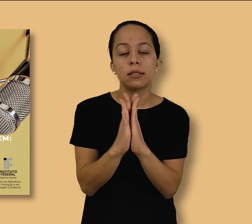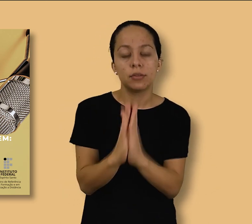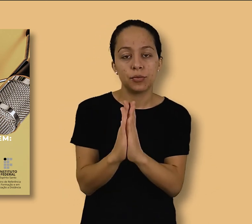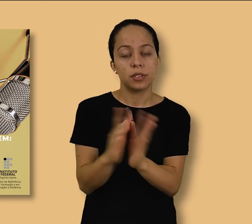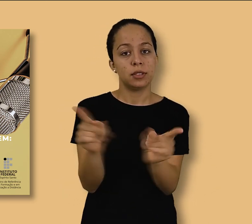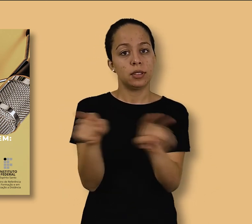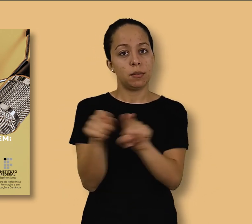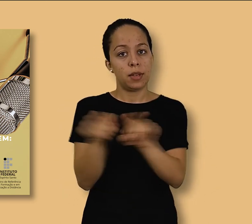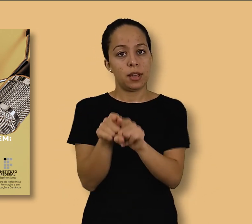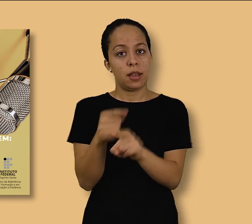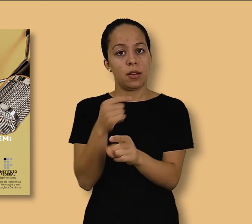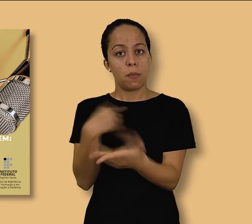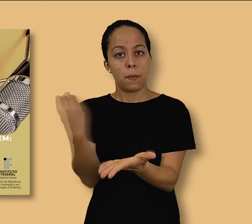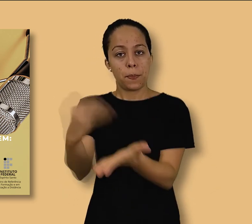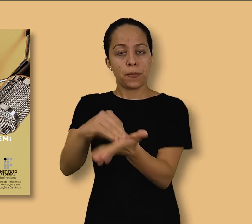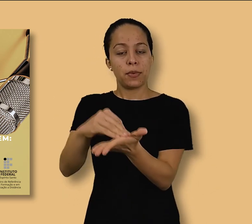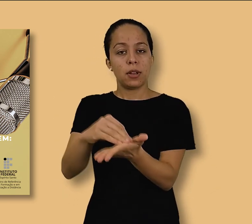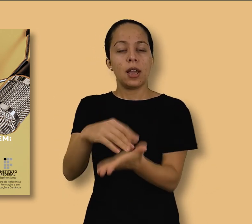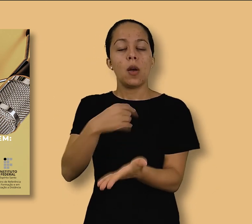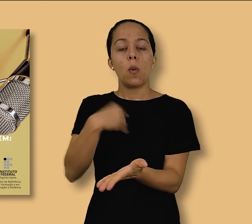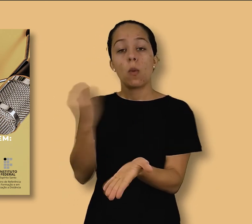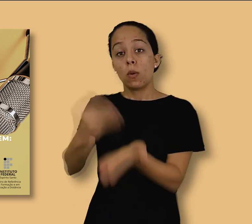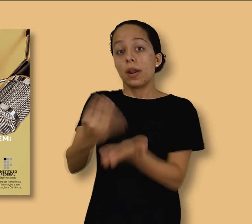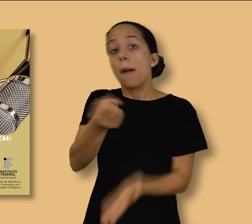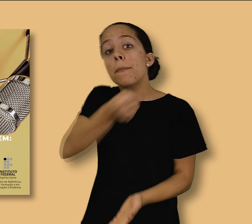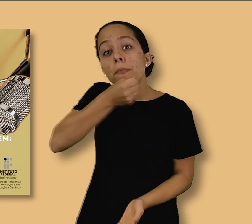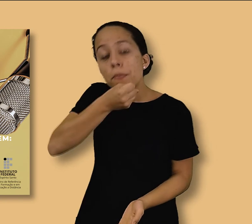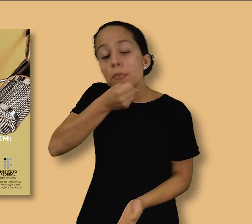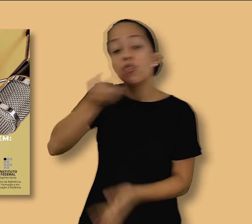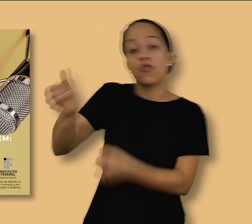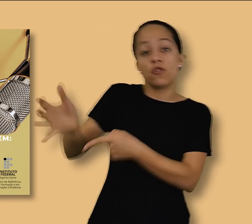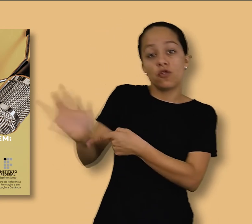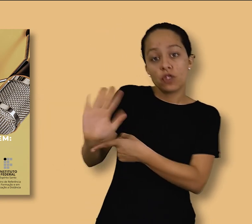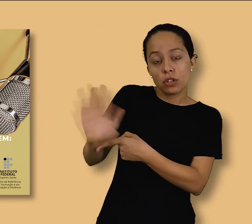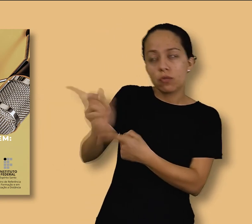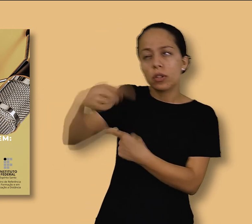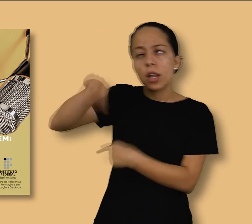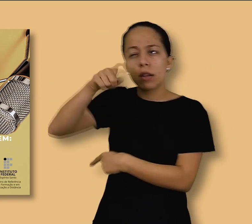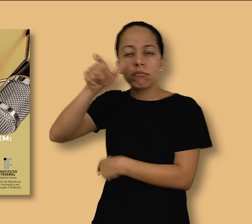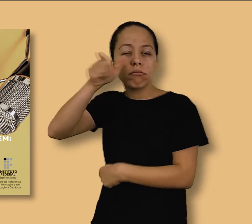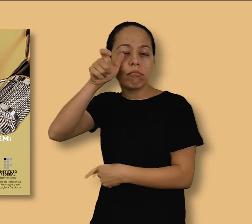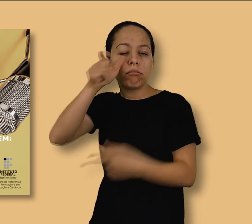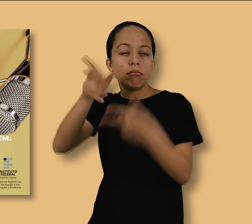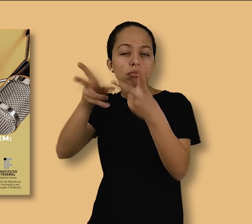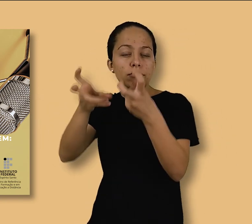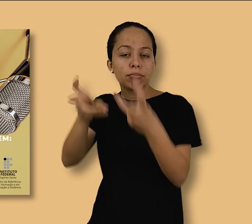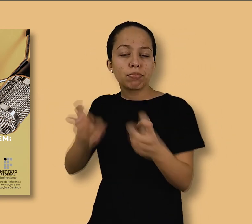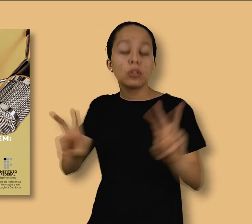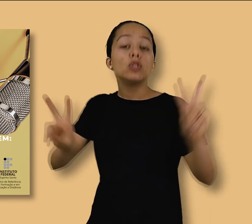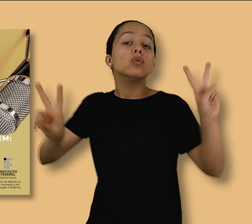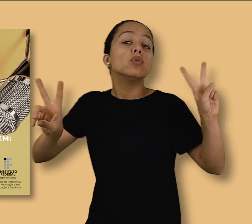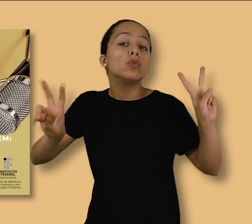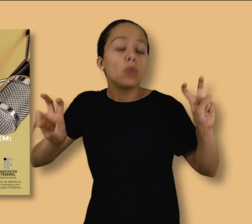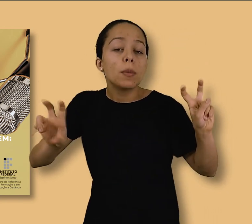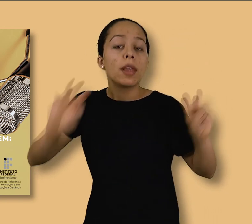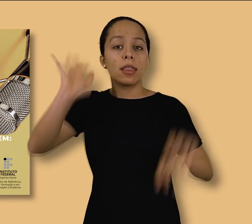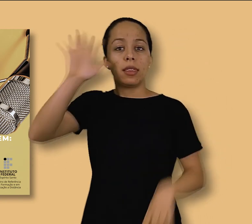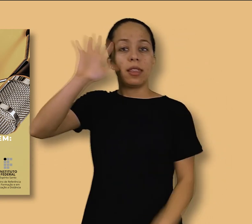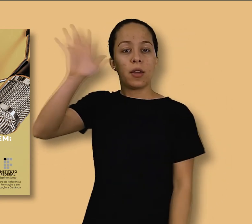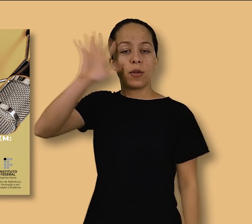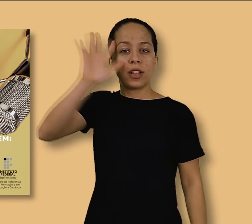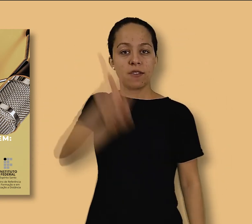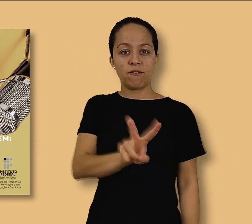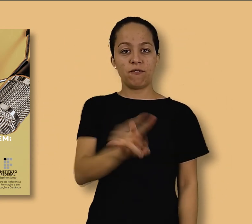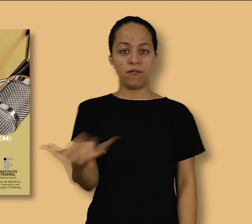né o vi também eu separei não só textos mais áudios vídeos é que que se debruçam sobre